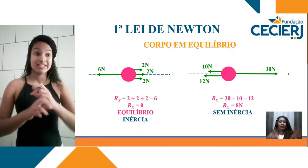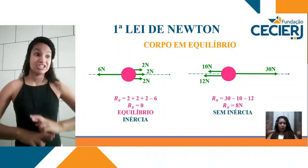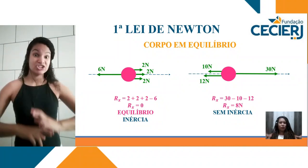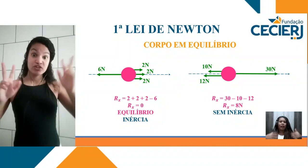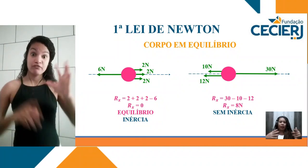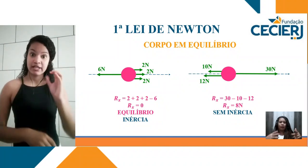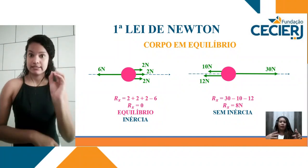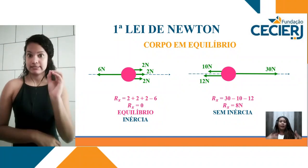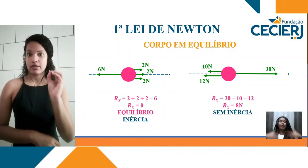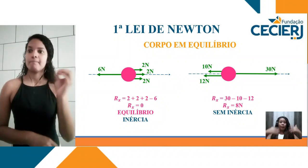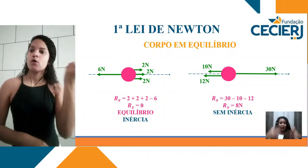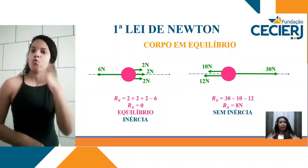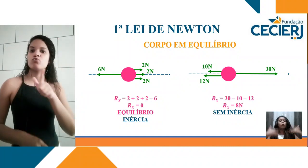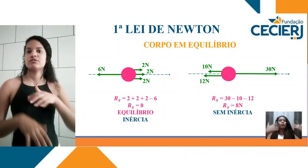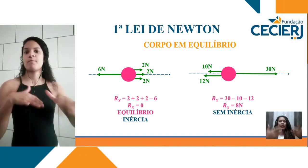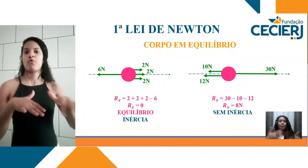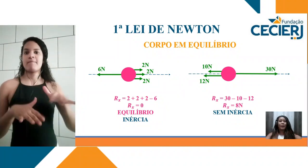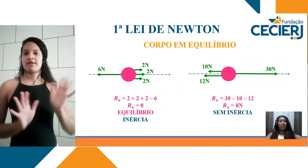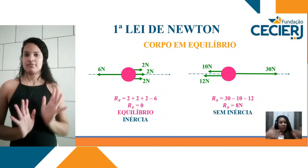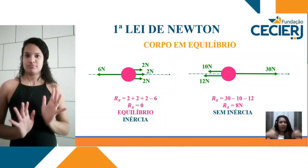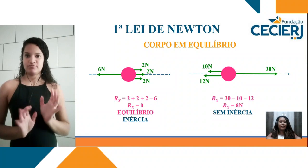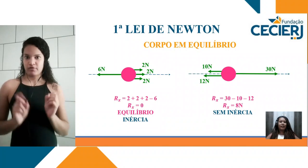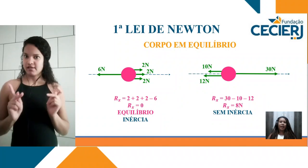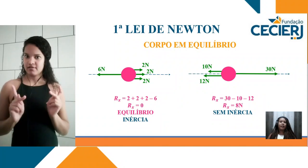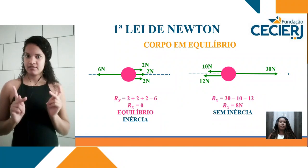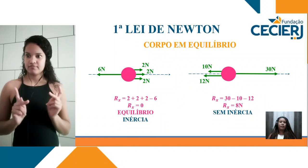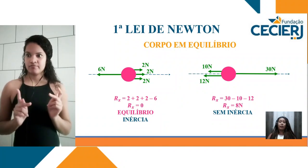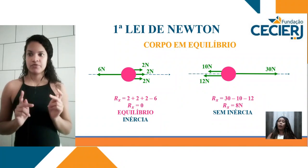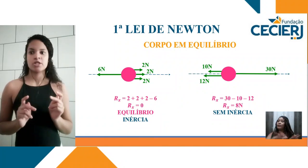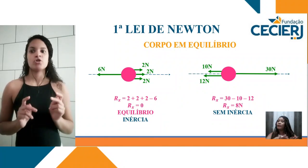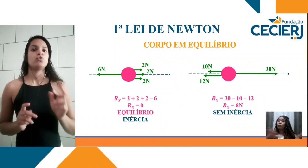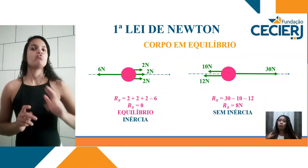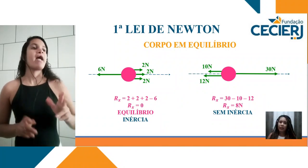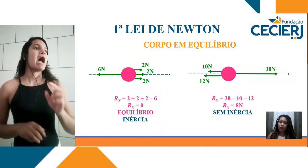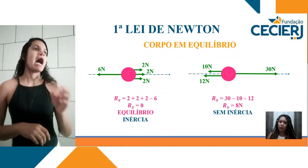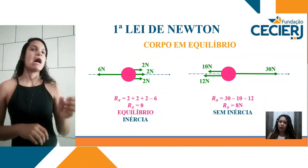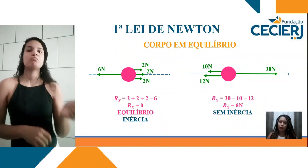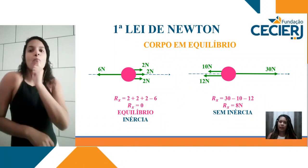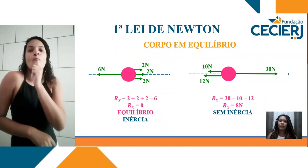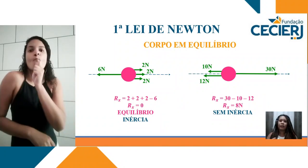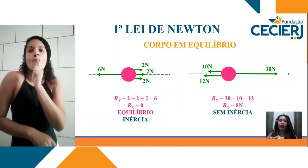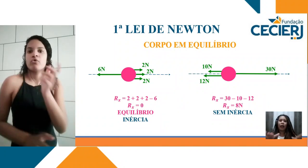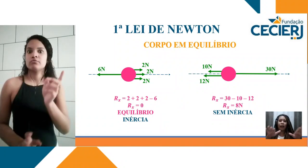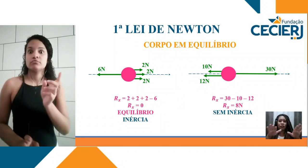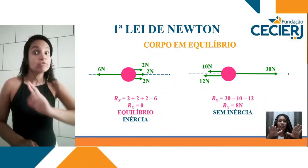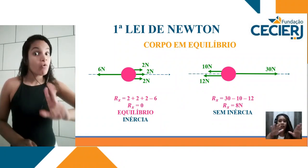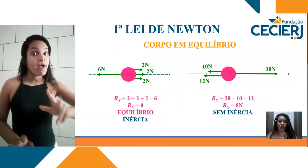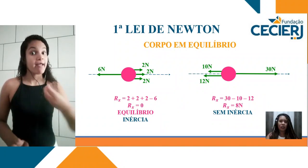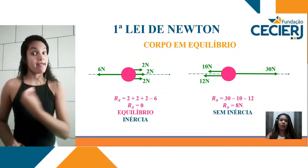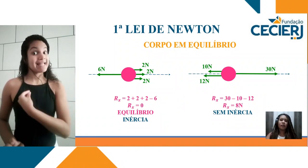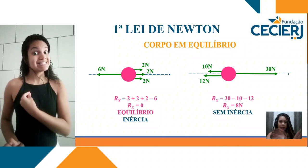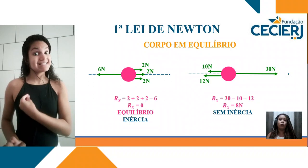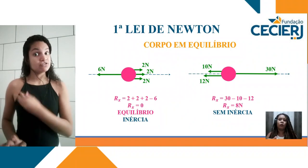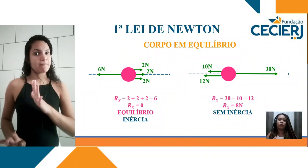uma ação externa, trabalhando nele para tirar ele da inércia. Não quer dizer que não tem nenhuma, quer dizer que as que